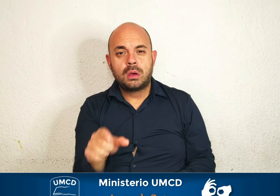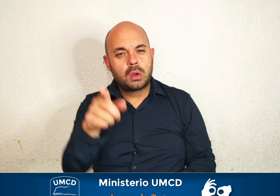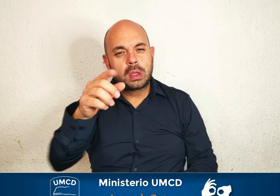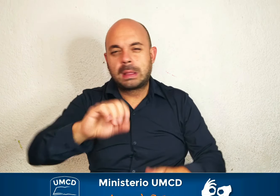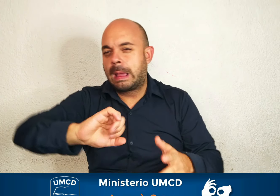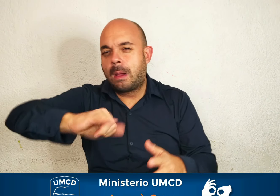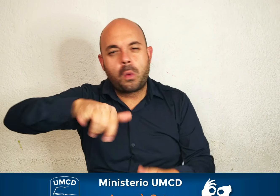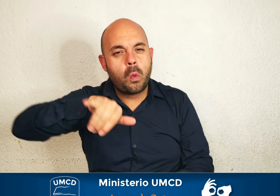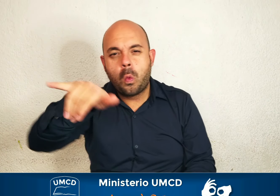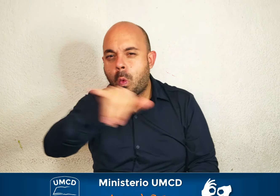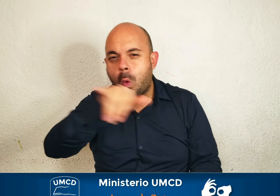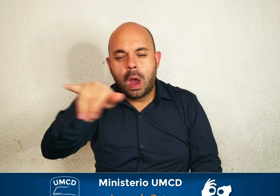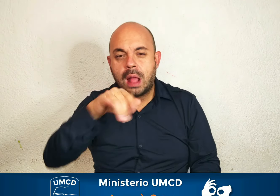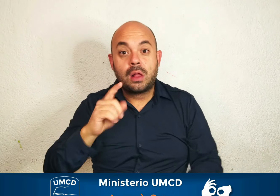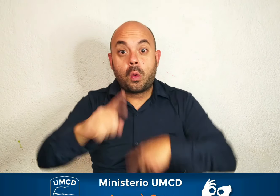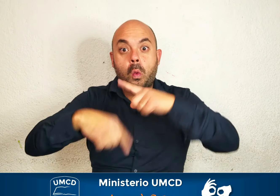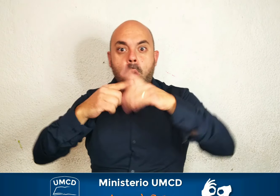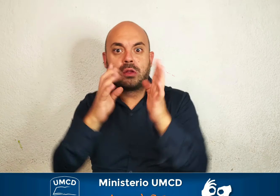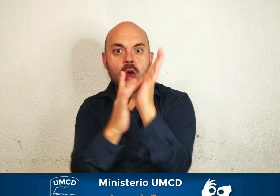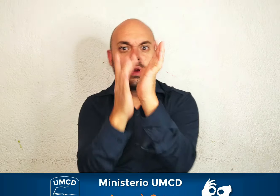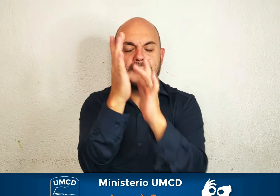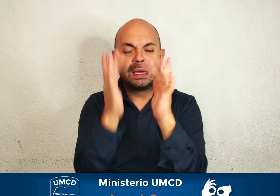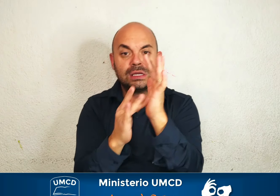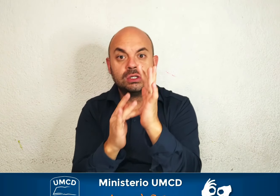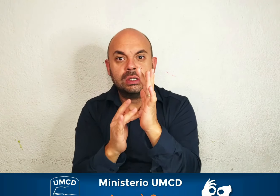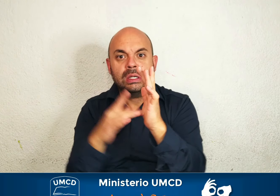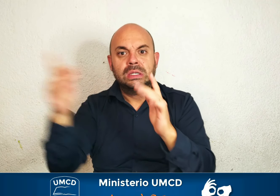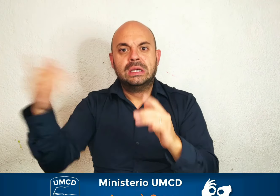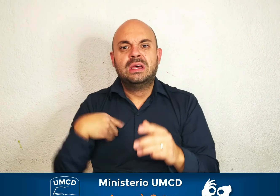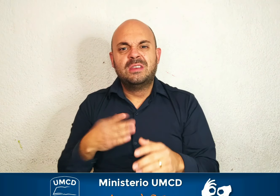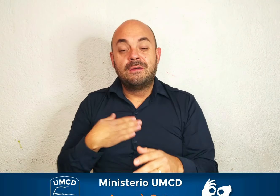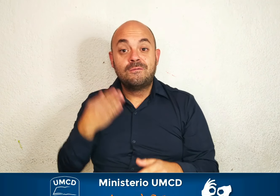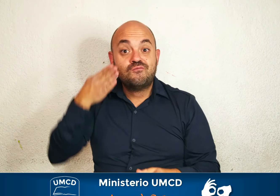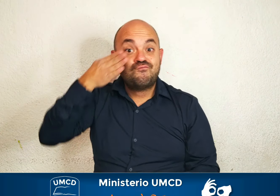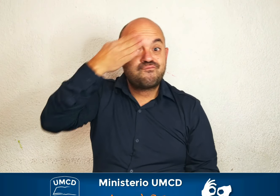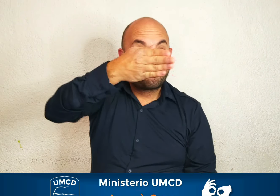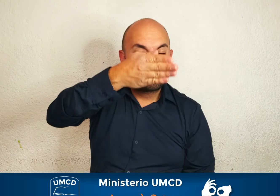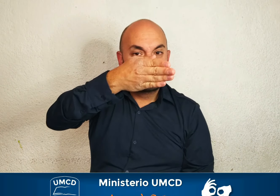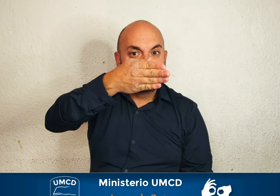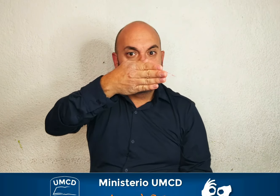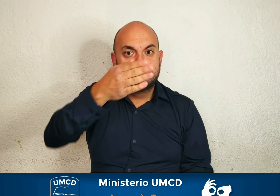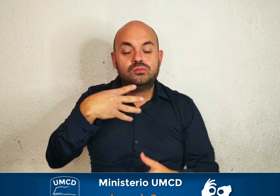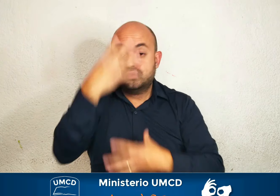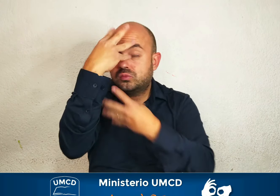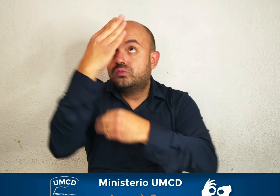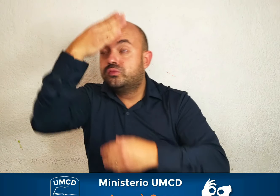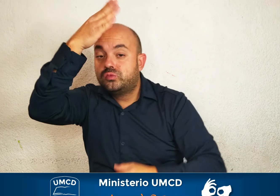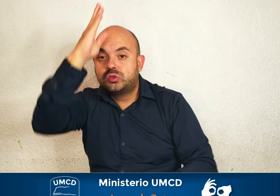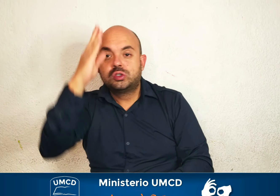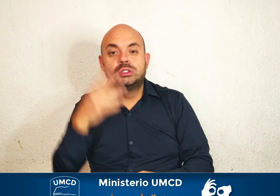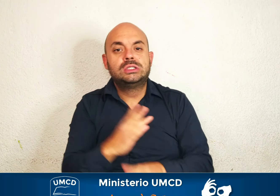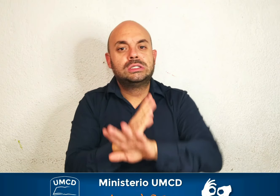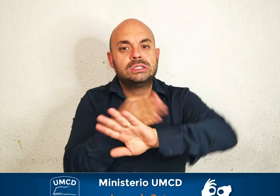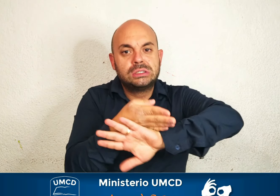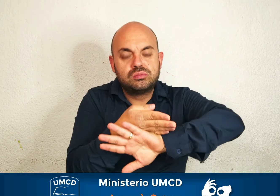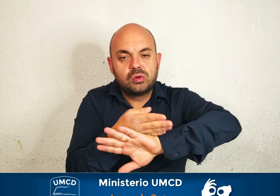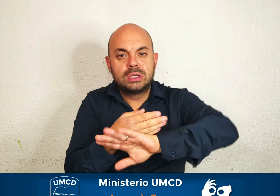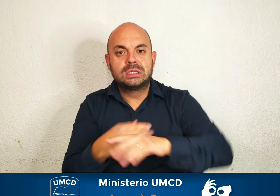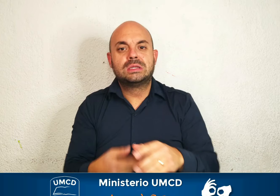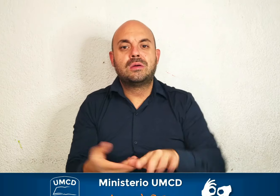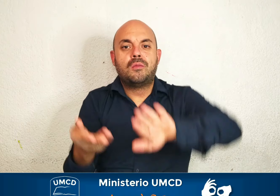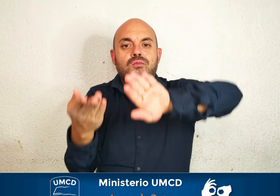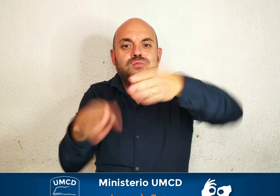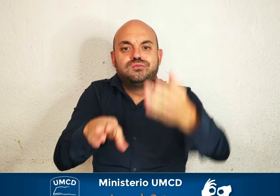entregó por nosotros cuando vino a la cruz. La palabra amor en este versículo es la palabra ágape, que quiere decir de que